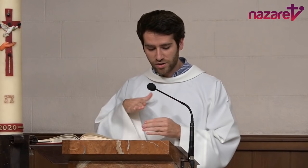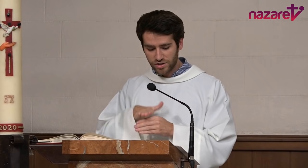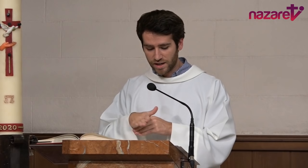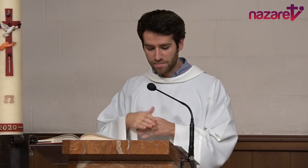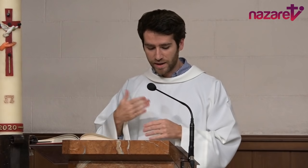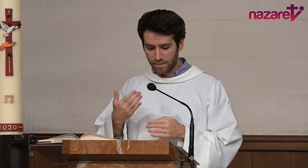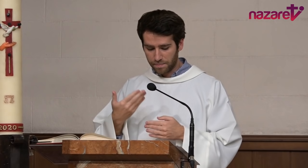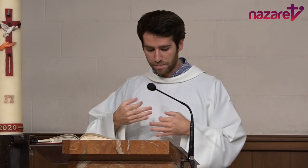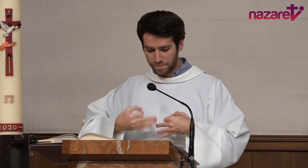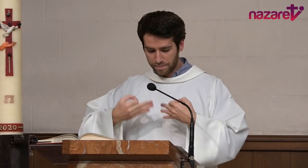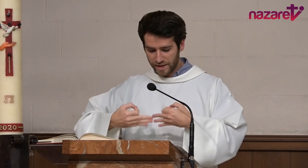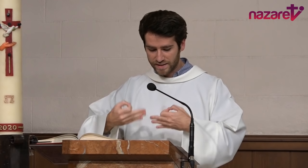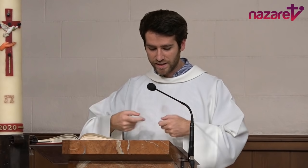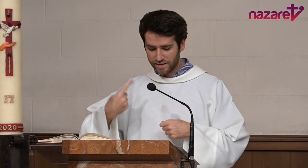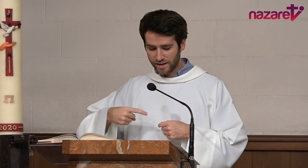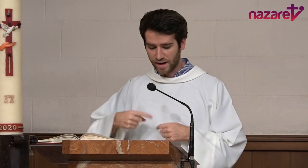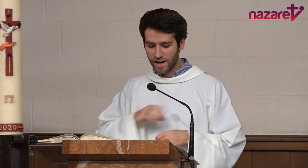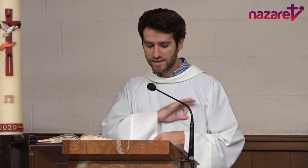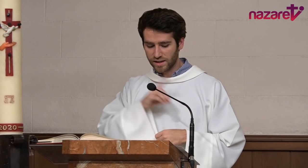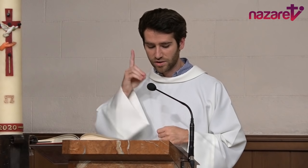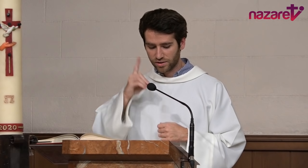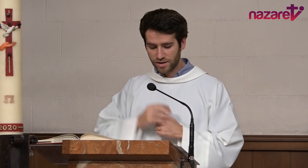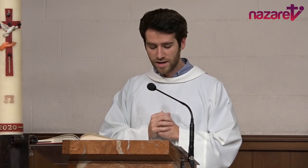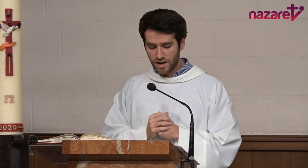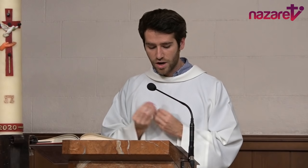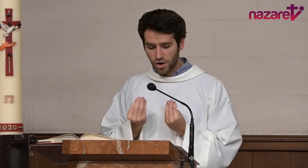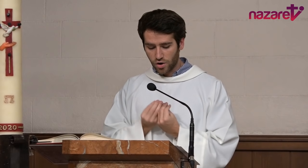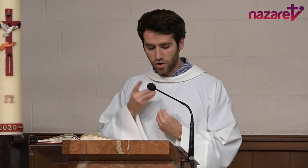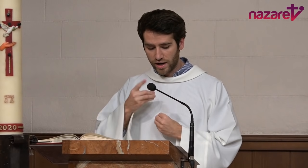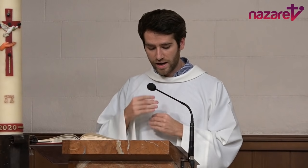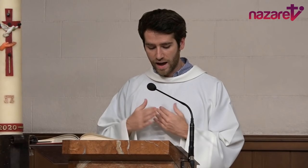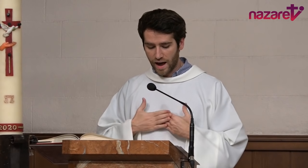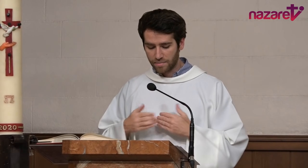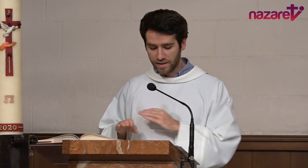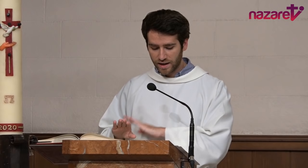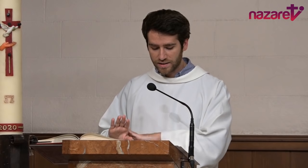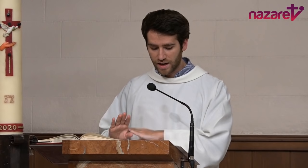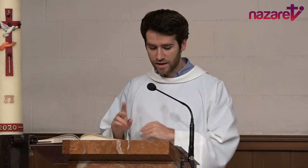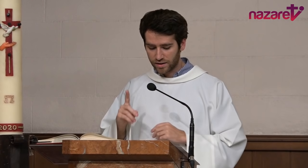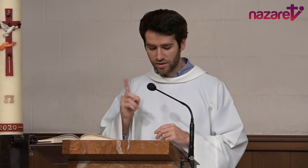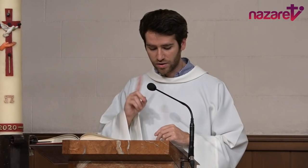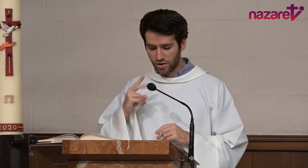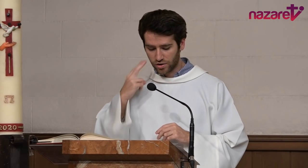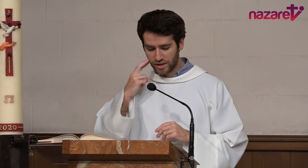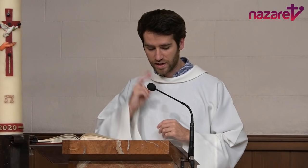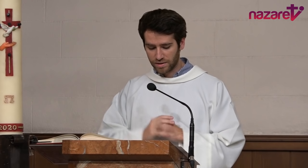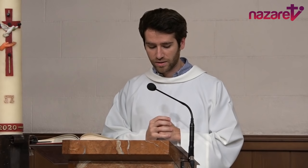tengo siempre presente al Señor. Con Él a mi derecha no tendré miedo.